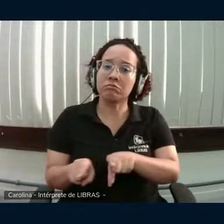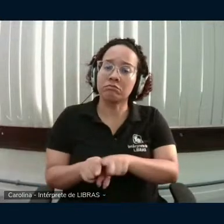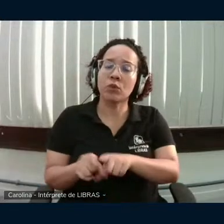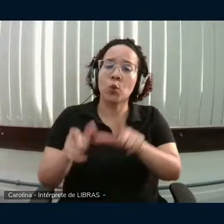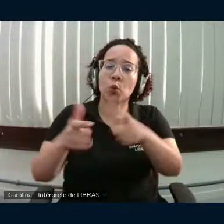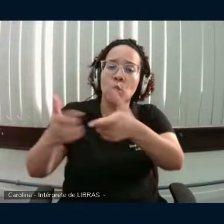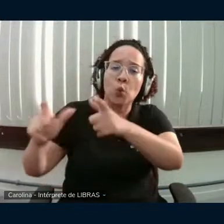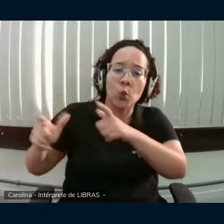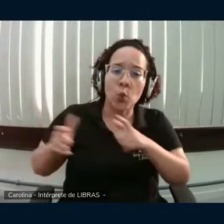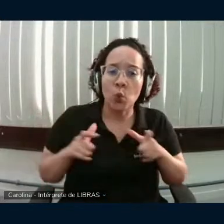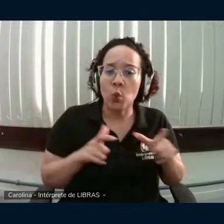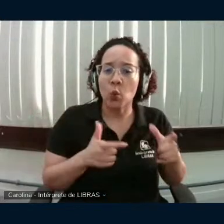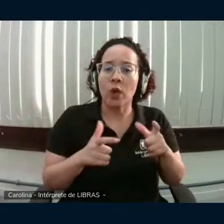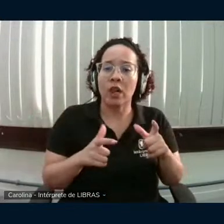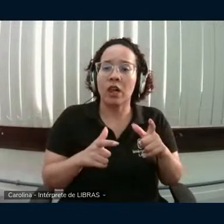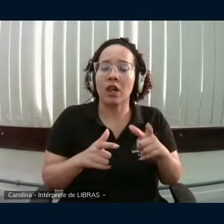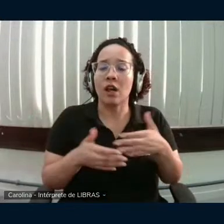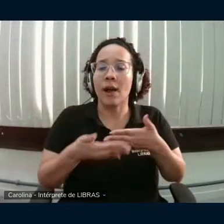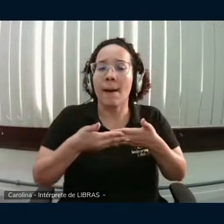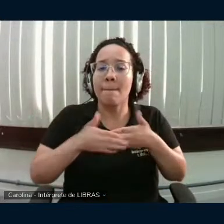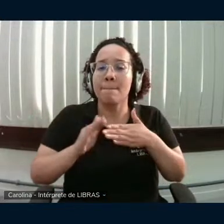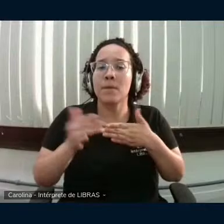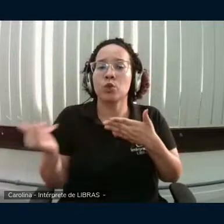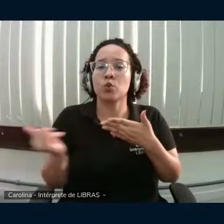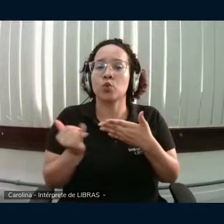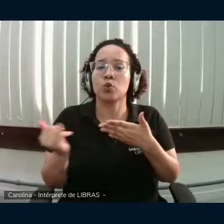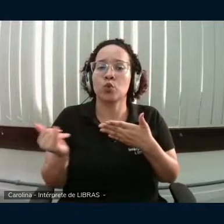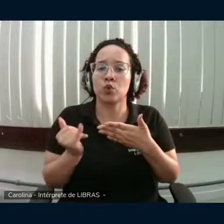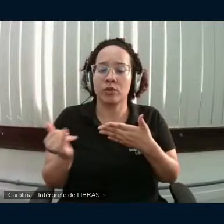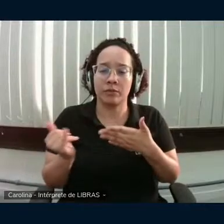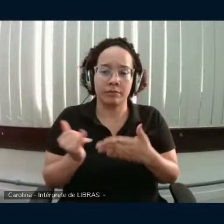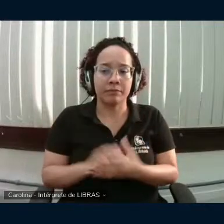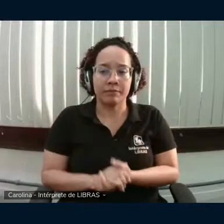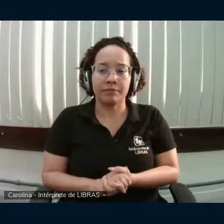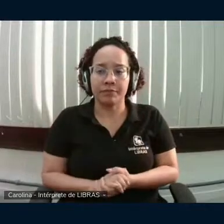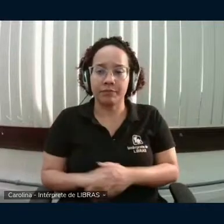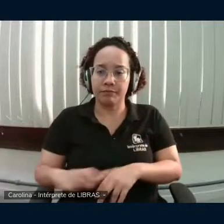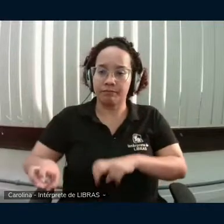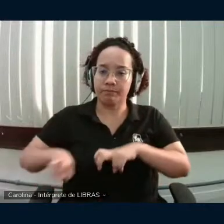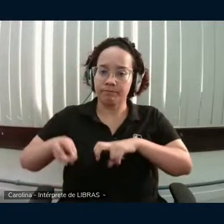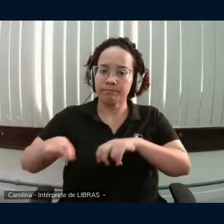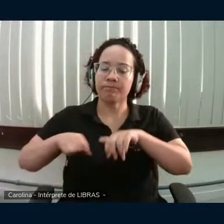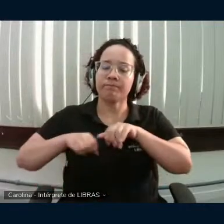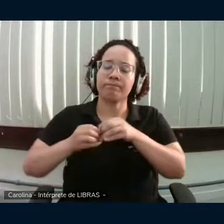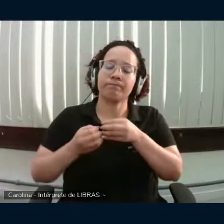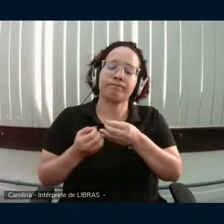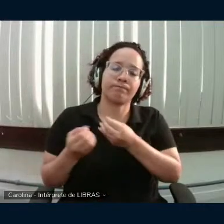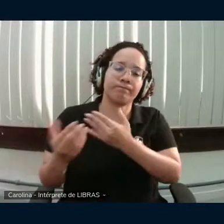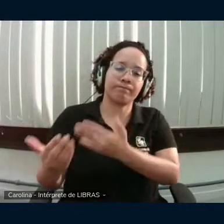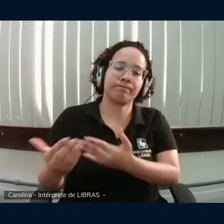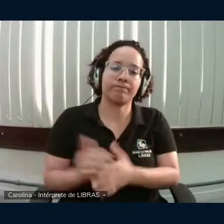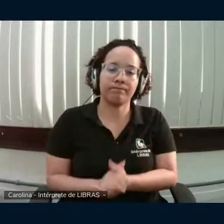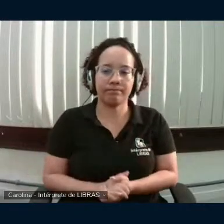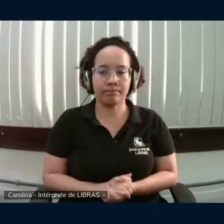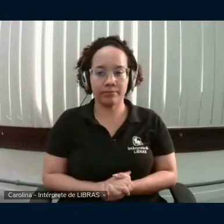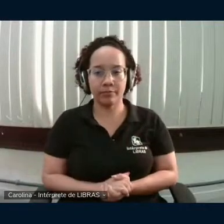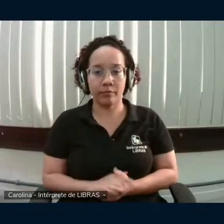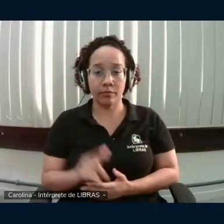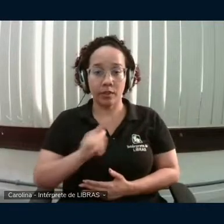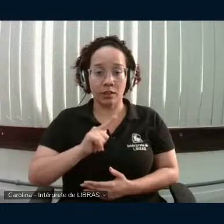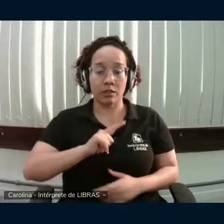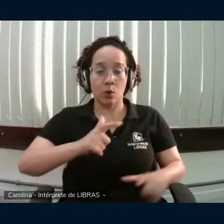muito interessante, que vai mostrando de fato como foi se interiorizando a oferta da rede federal, atendendo lugares que